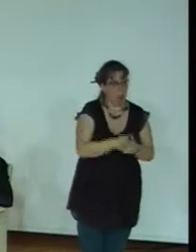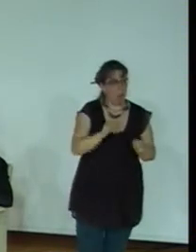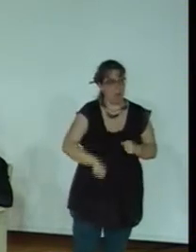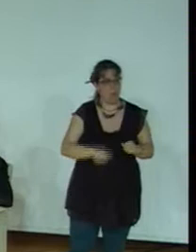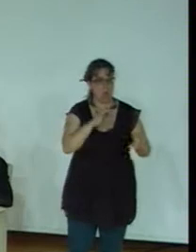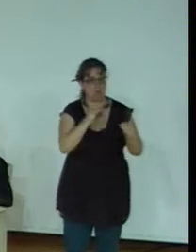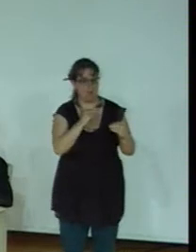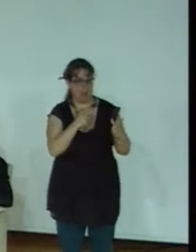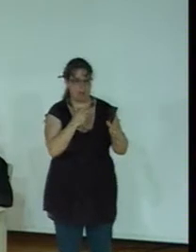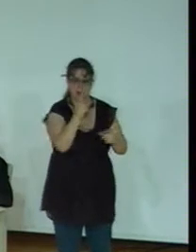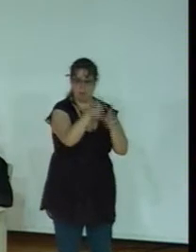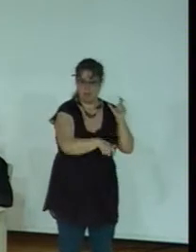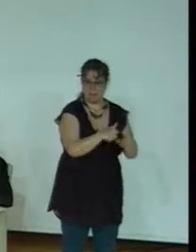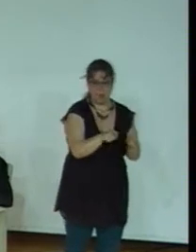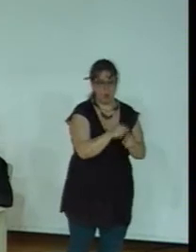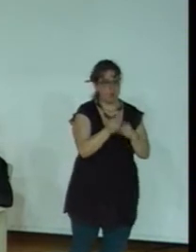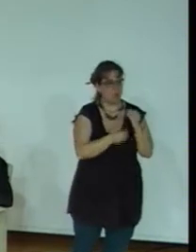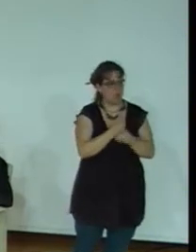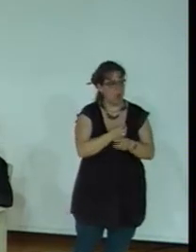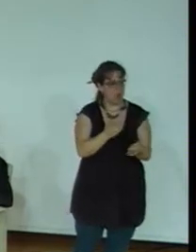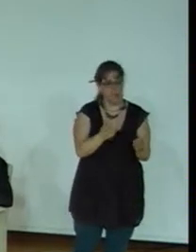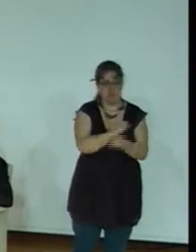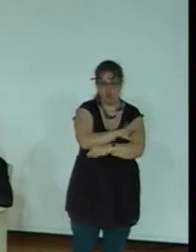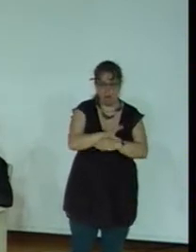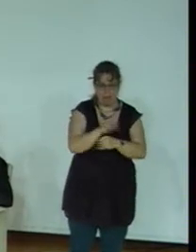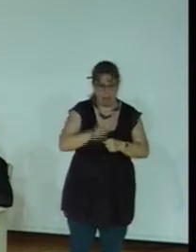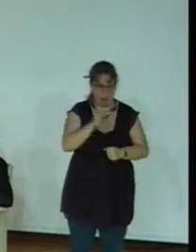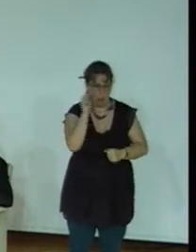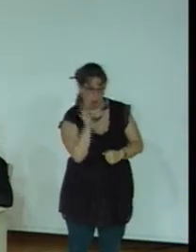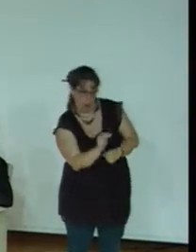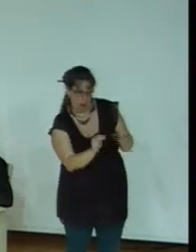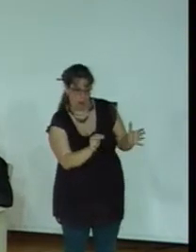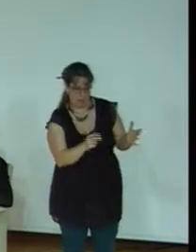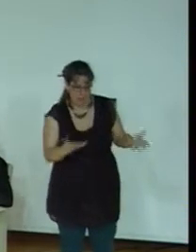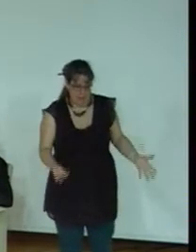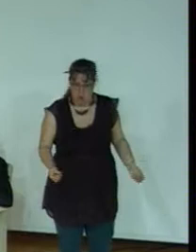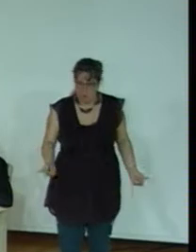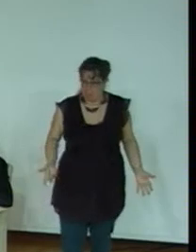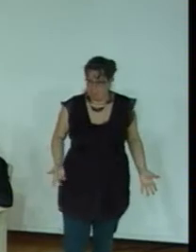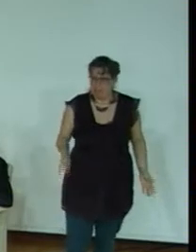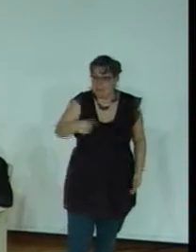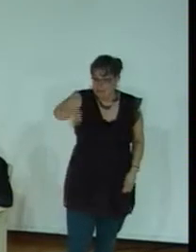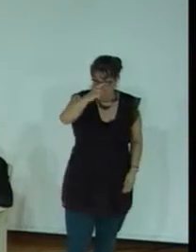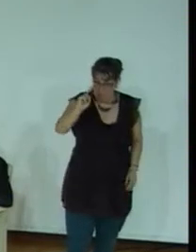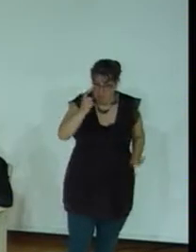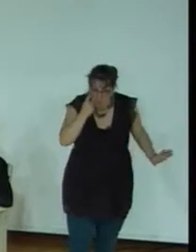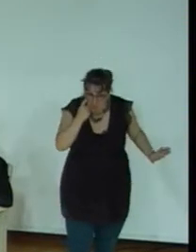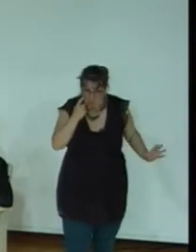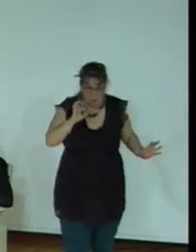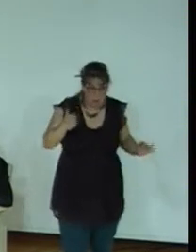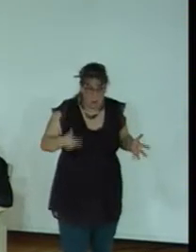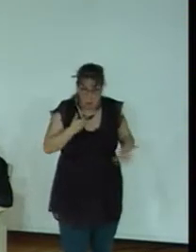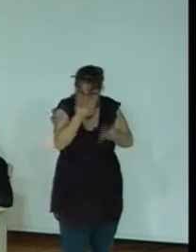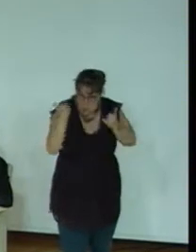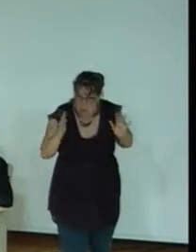pouvait consulter un journal. Et aujourd'hui, toute action laisse une trace. C'est un truc que les gens qui ne sont pas informaticiens oublient